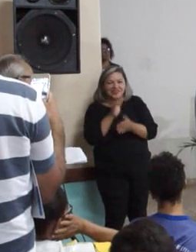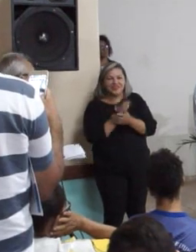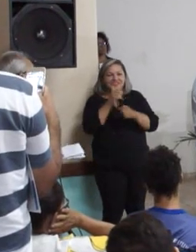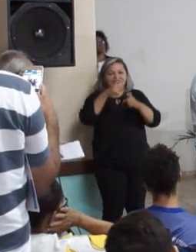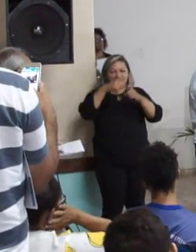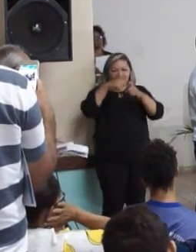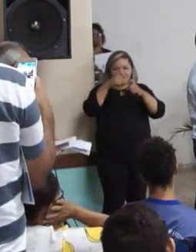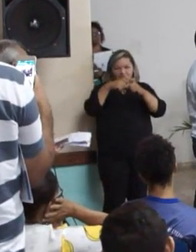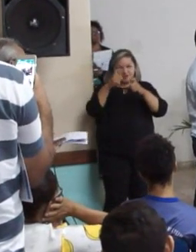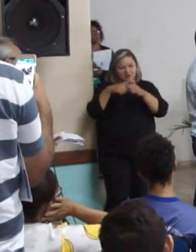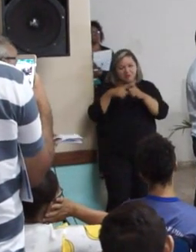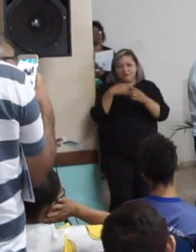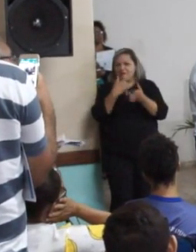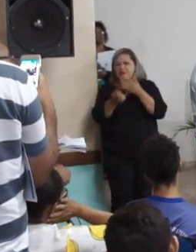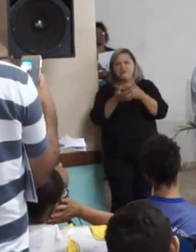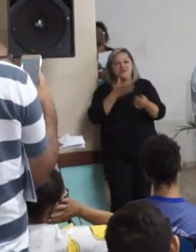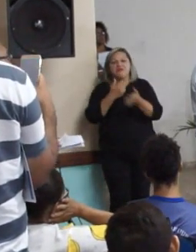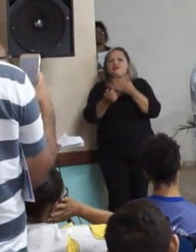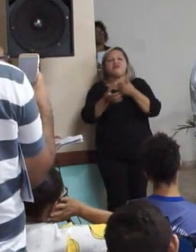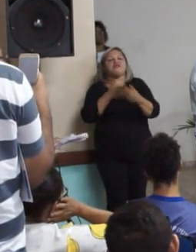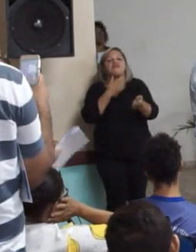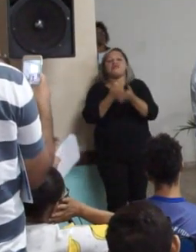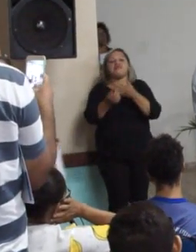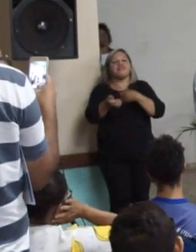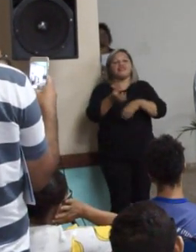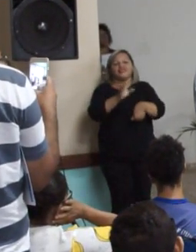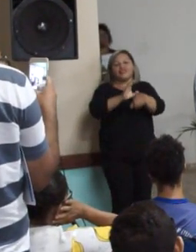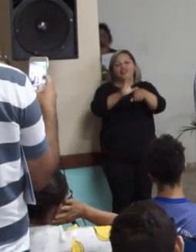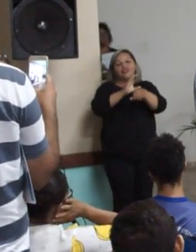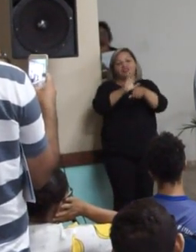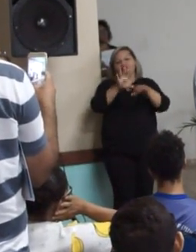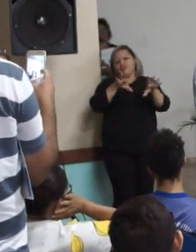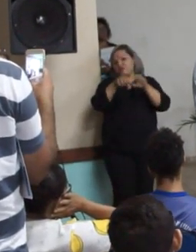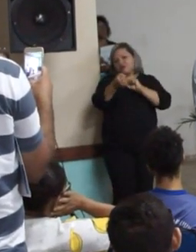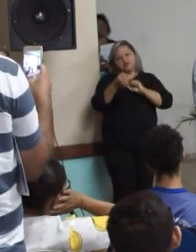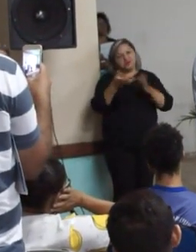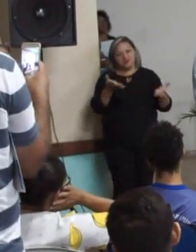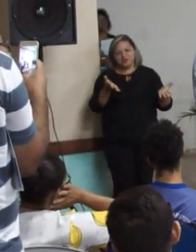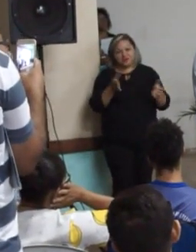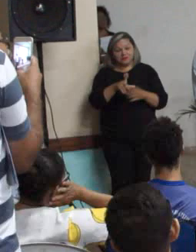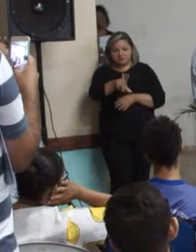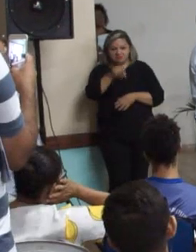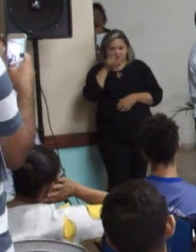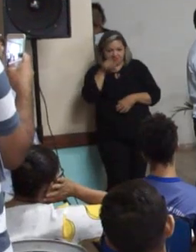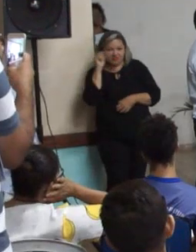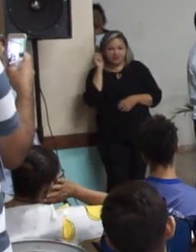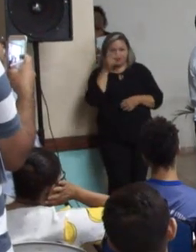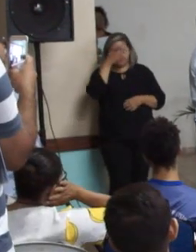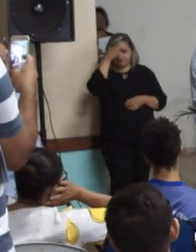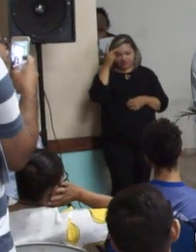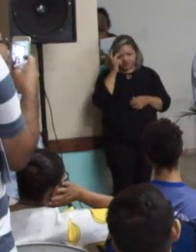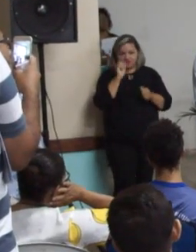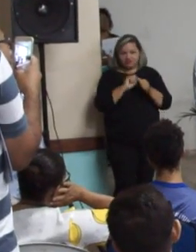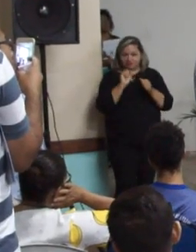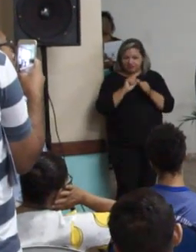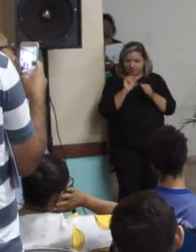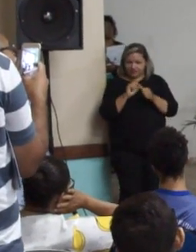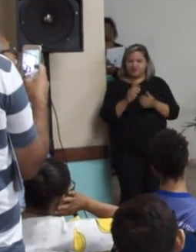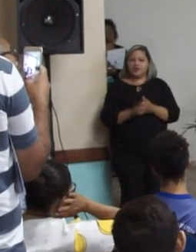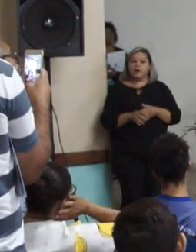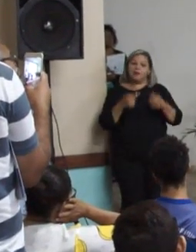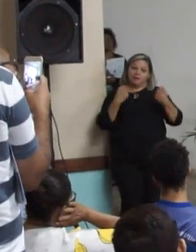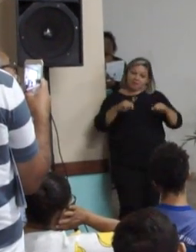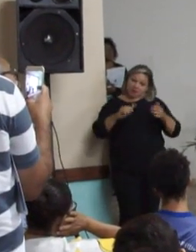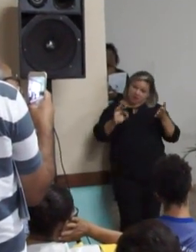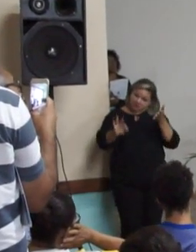ser enfermagem, pode ser engenharia, pode ser pedagogia. O curso é da escolha da pessoa. Claro, precisa